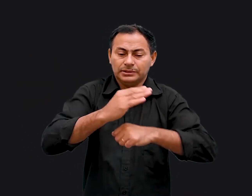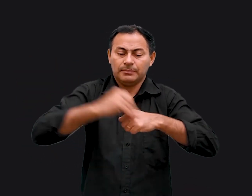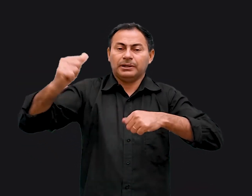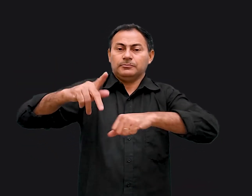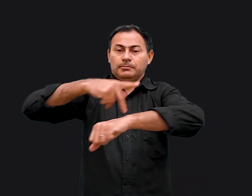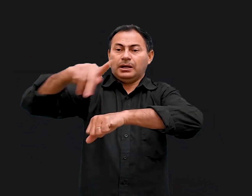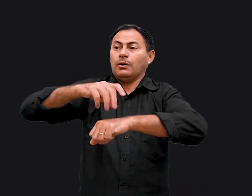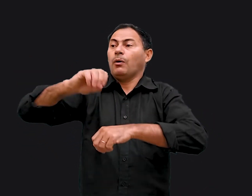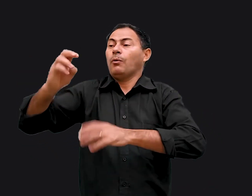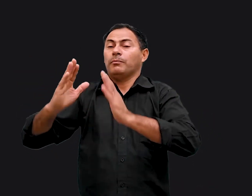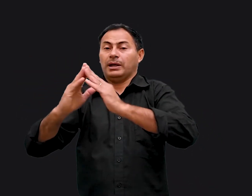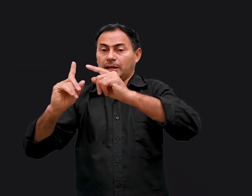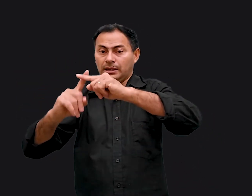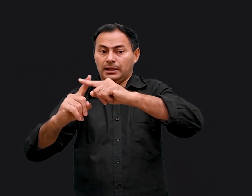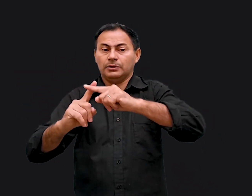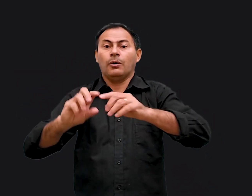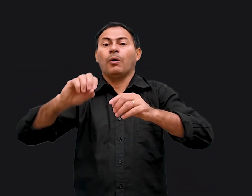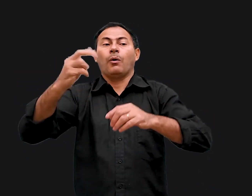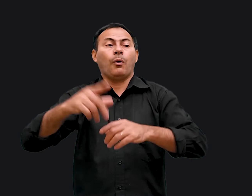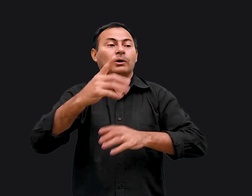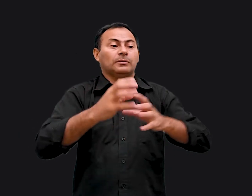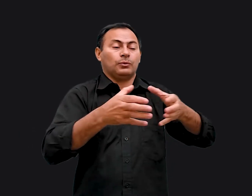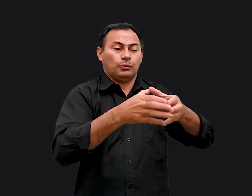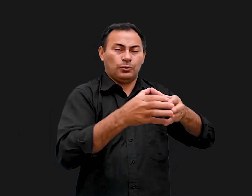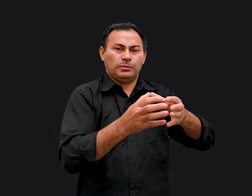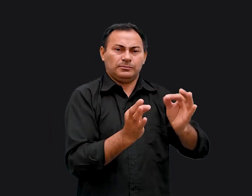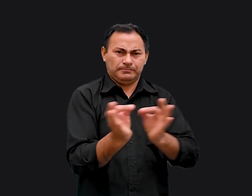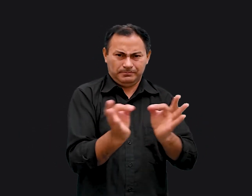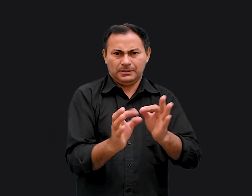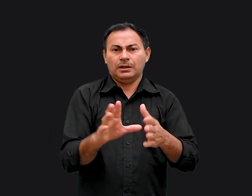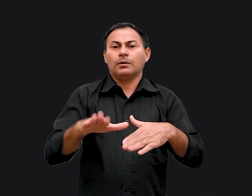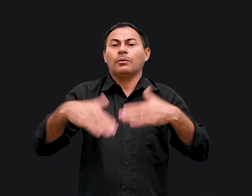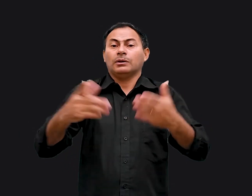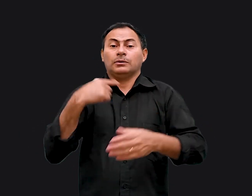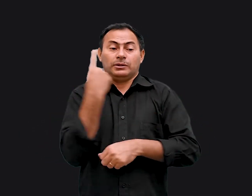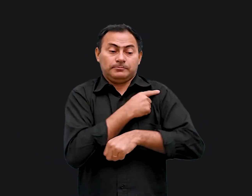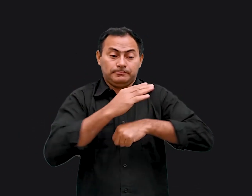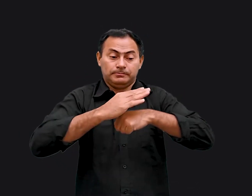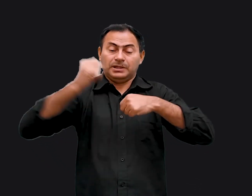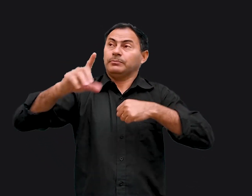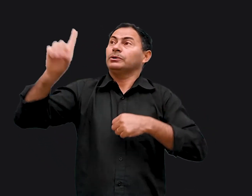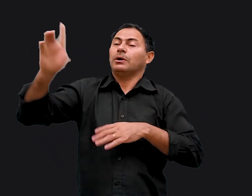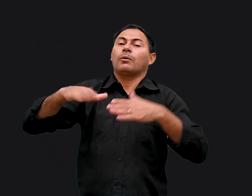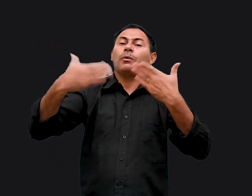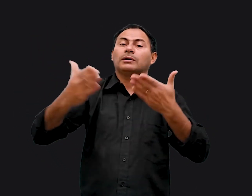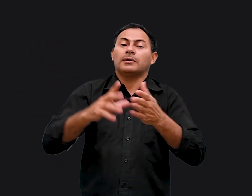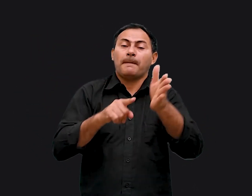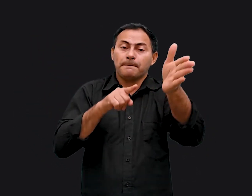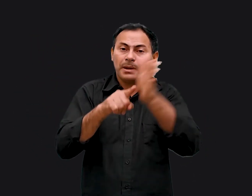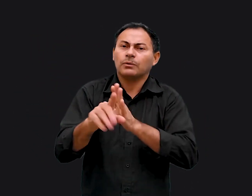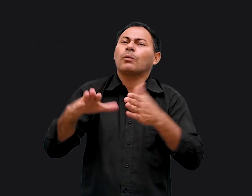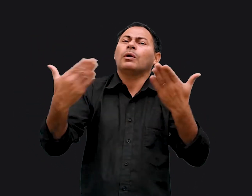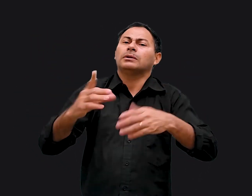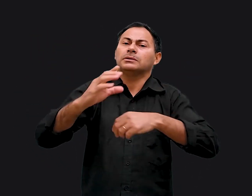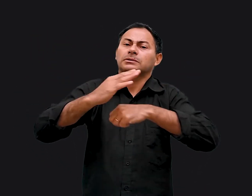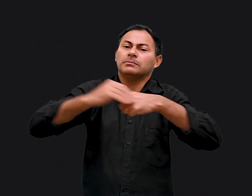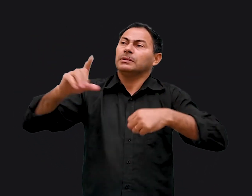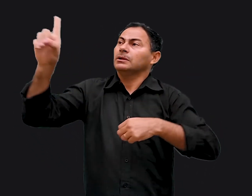para um país, ou para uma igreja, ou para uma organização. Quantos de nós somos chamados por Deus? Essa pergunta é muito difícil de